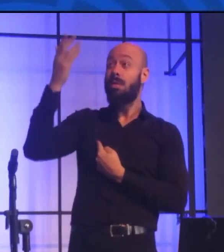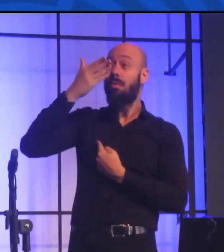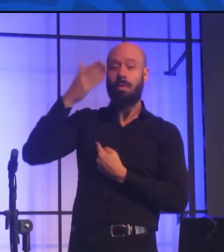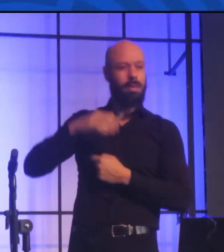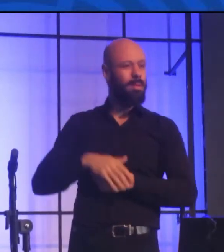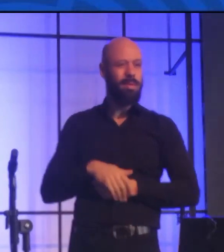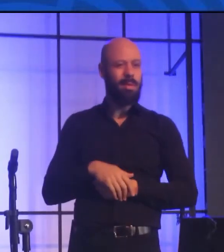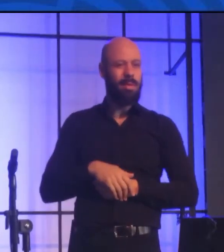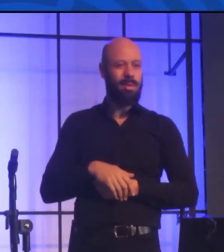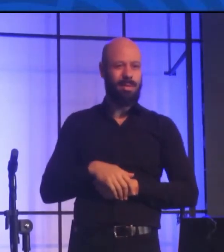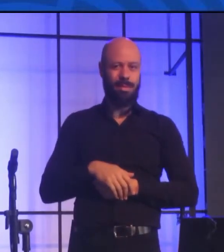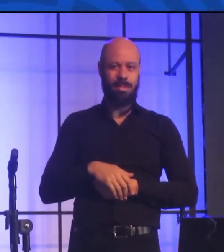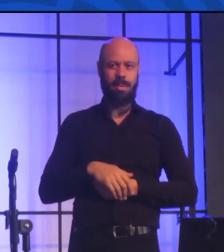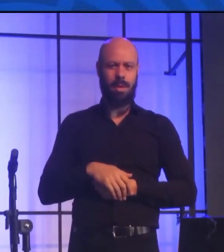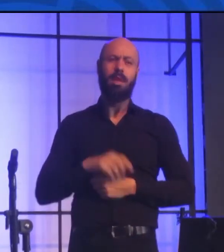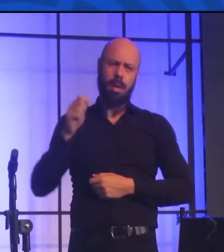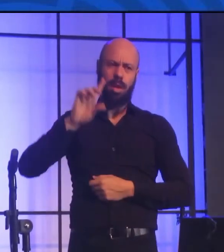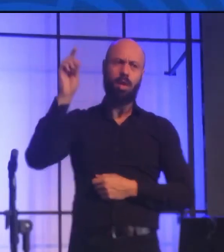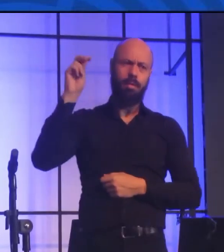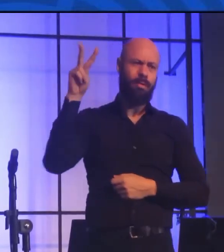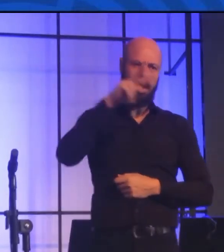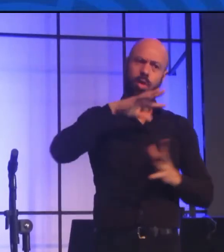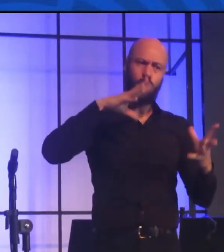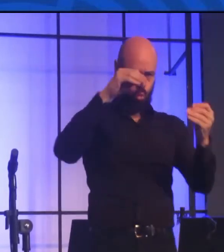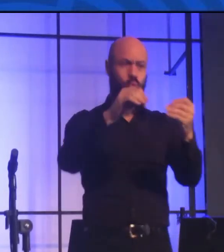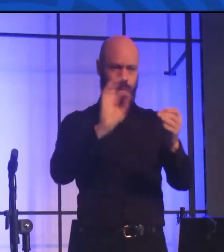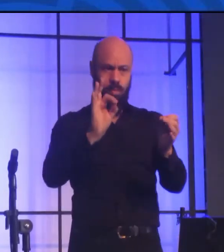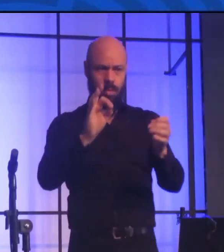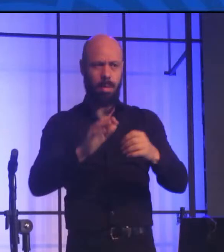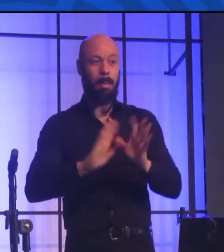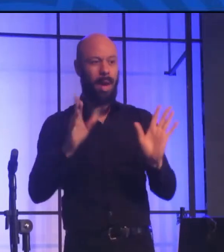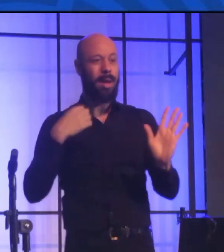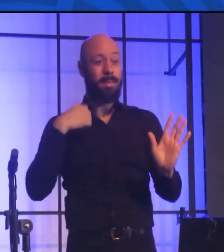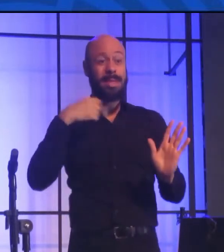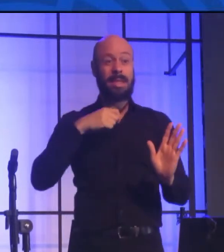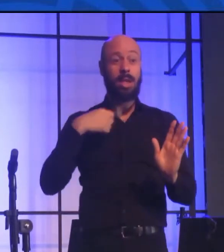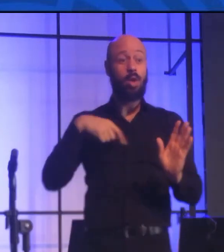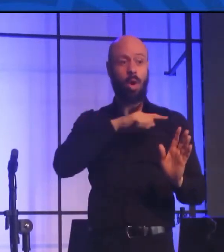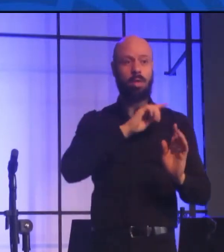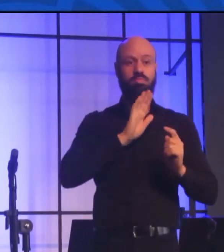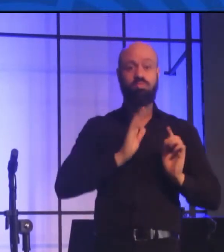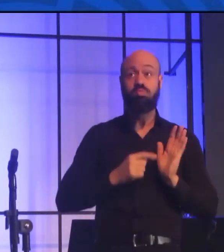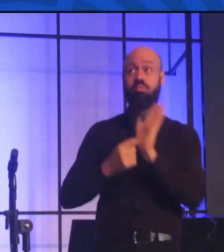isso o versículo 3 é fundamental, quando os discípulos